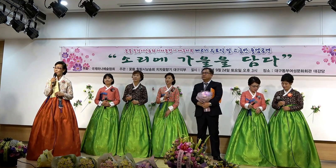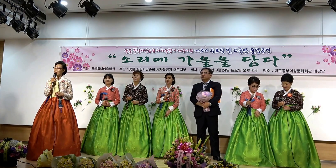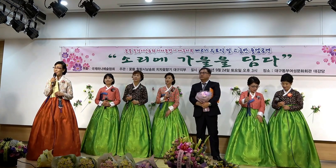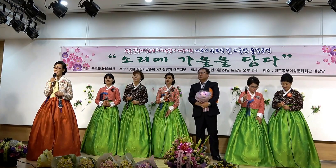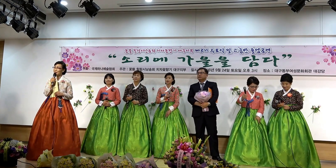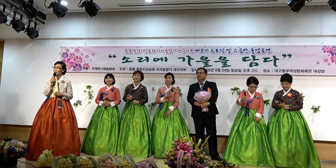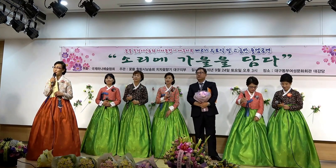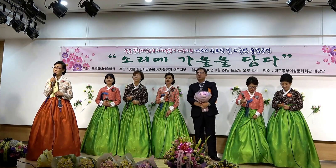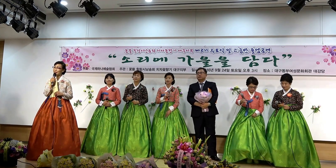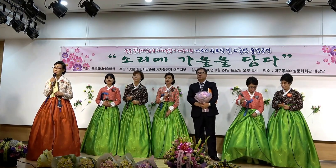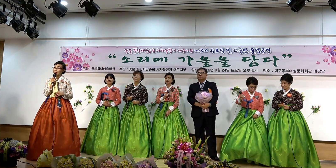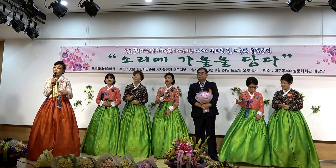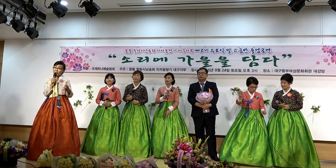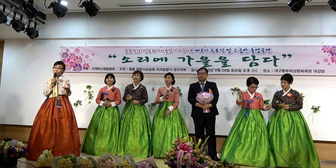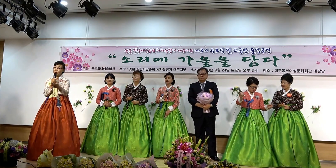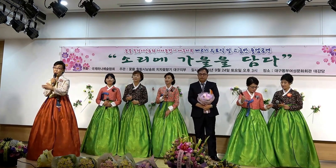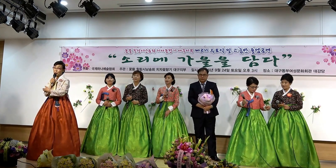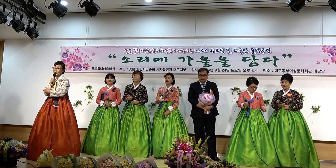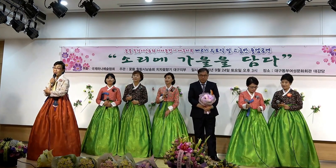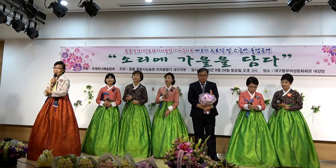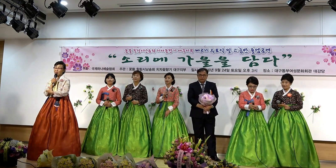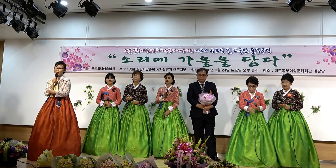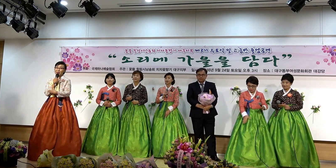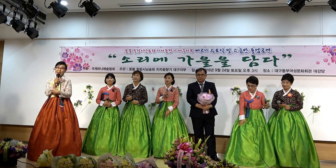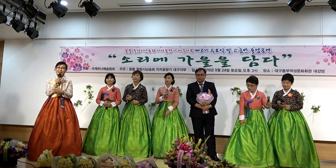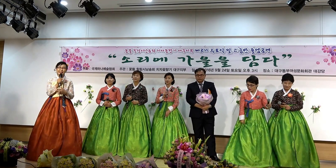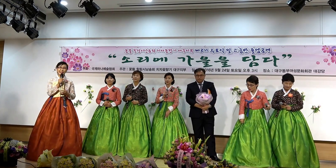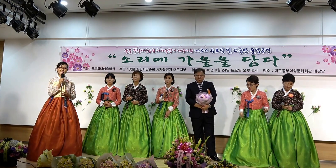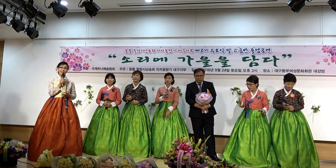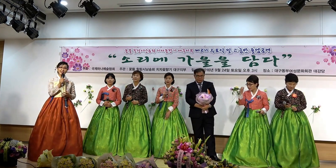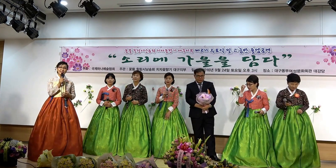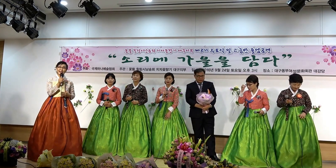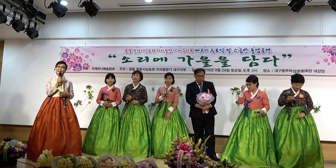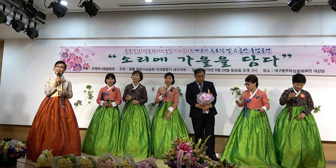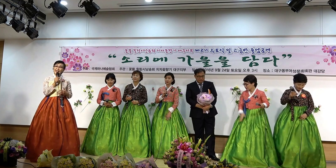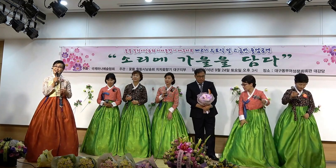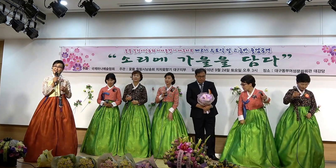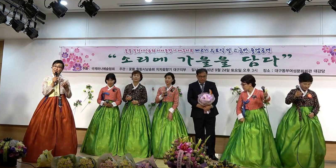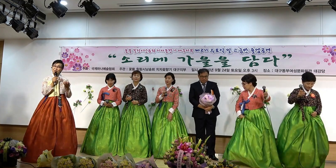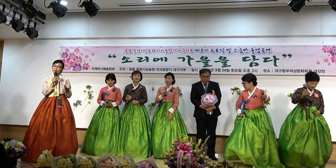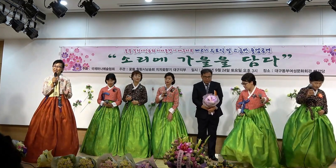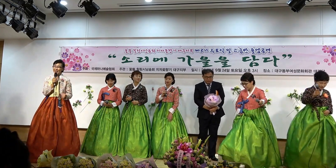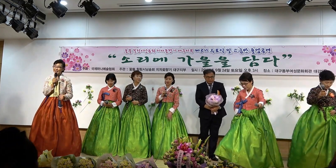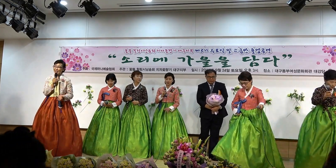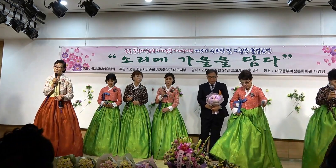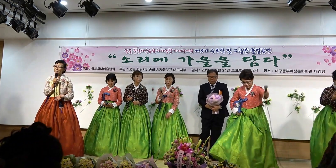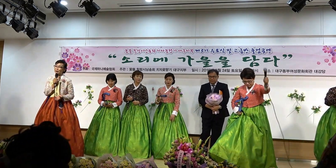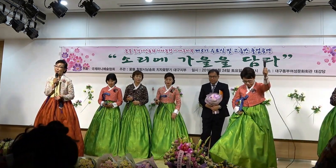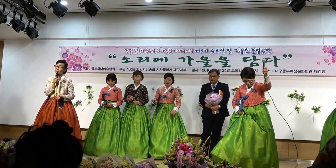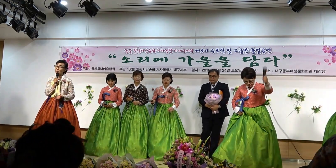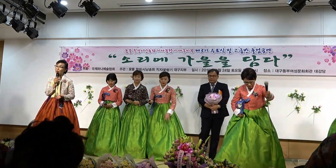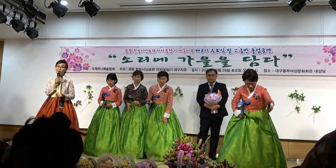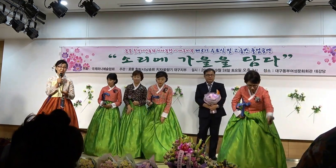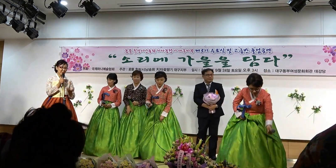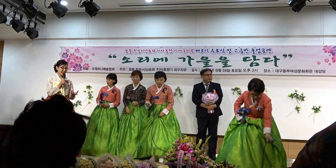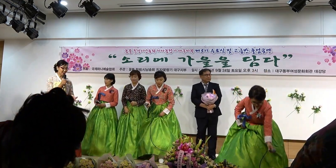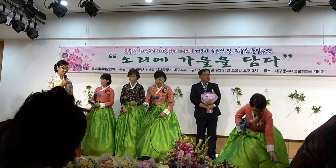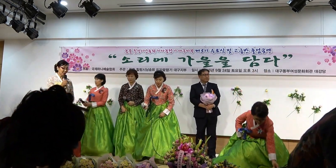신앙성을 하고 있습니다 오늘은 우리 꽃들도 놀러 오셔야죠 간단하게 사랑의 당신을 여러분과 같이 한번 하고 만남